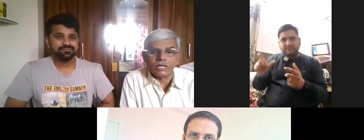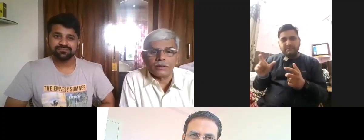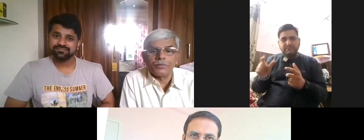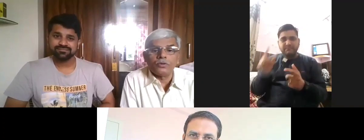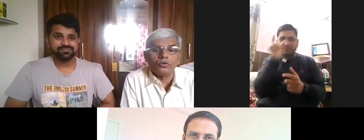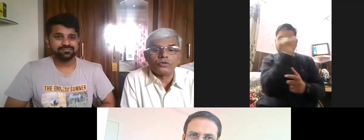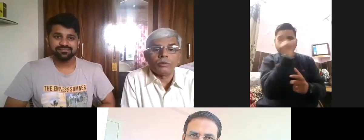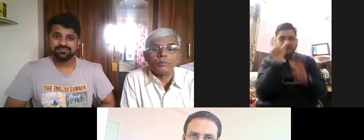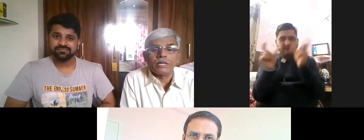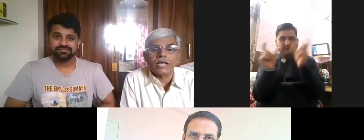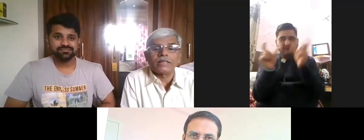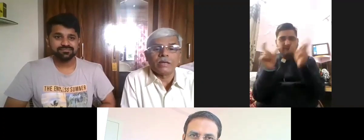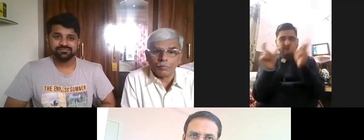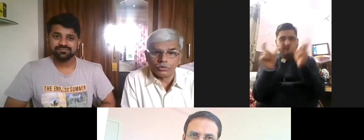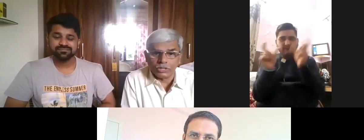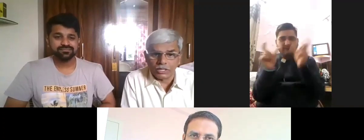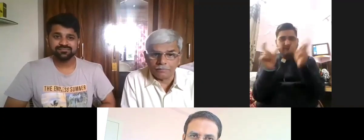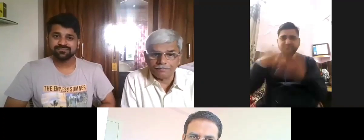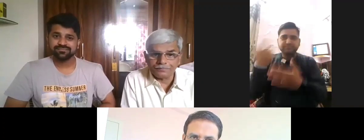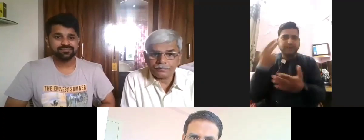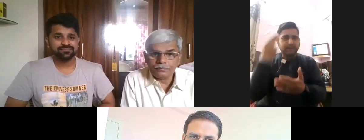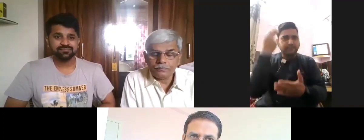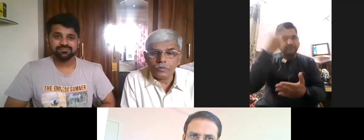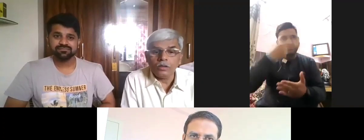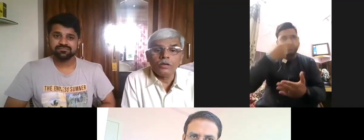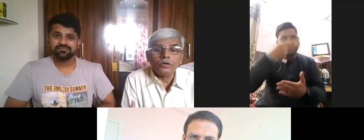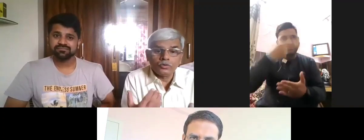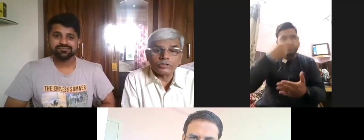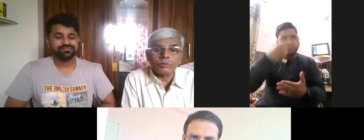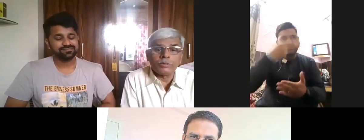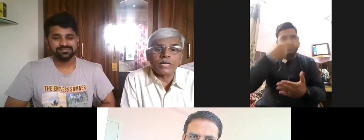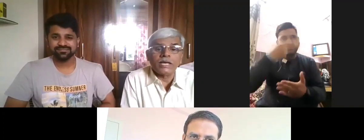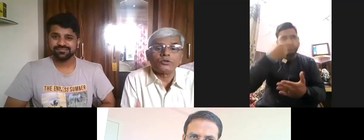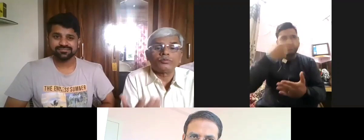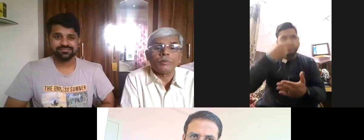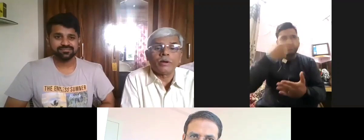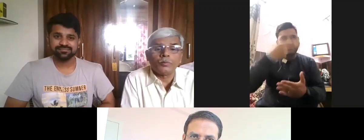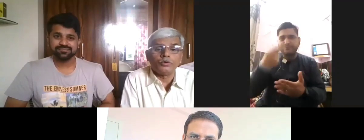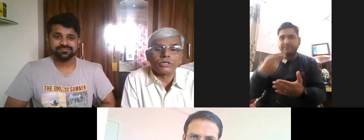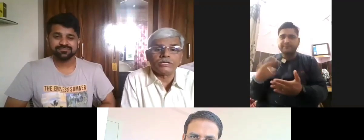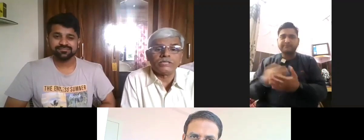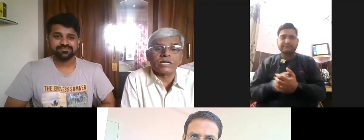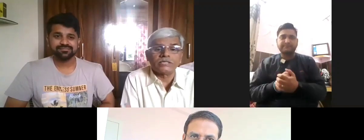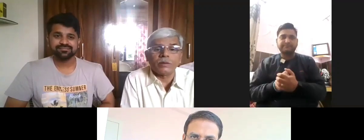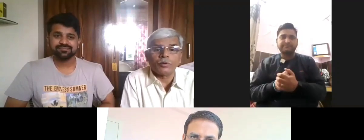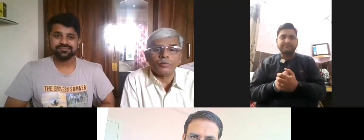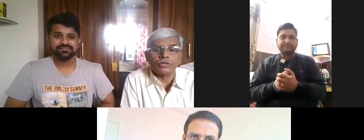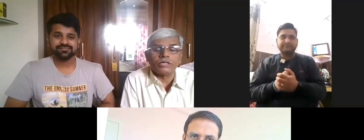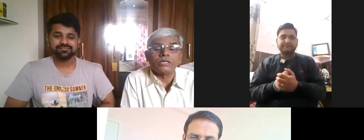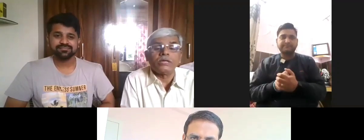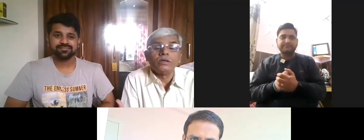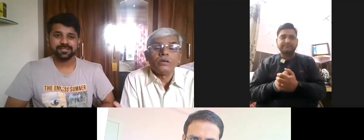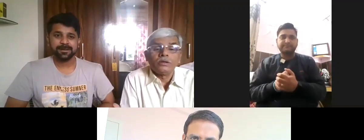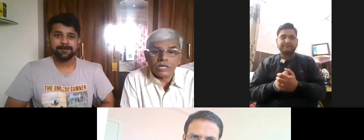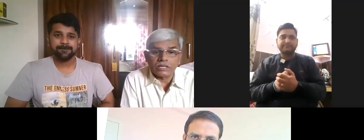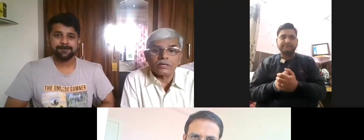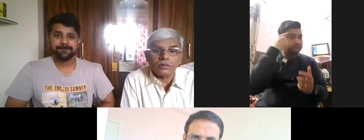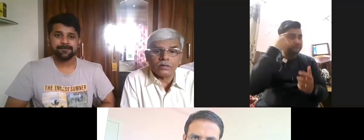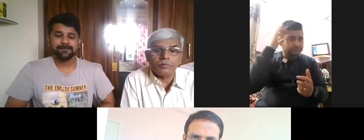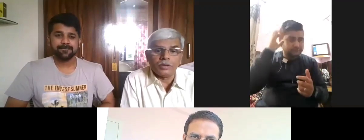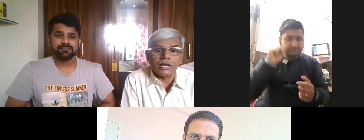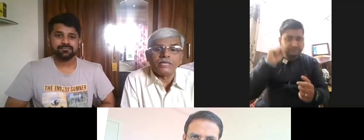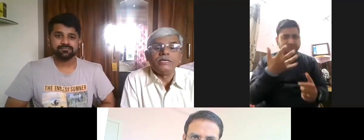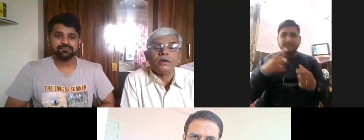समझ रहे थे। जो समझ में नहीं आ रहा था हमें पूछ रहे थे, जो समझ में नहीं आया तो सुषमा मैडम को पूछ रहे थे, सार्थक साहब को पूछ रहे थे,